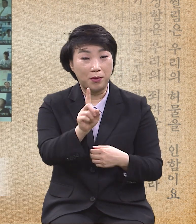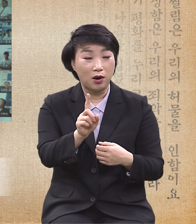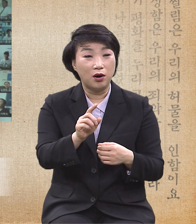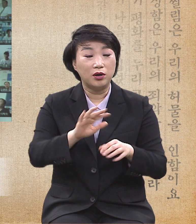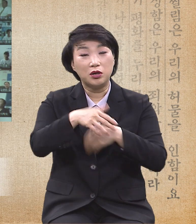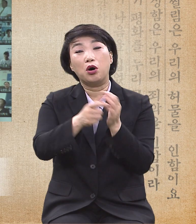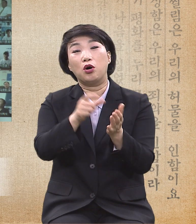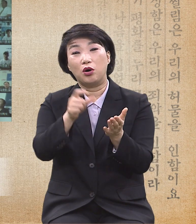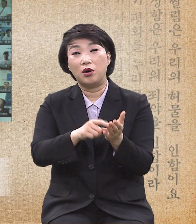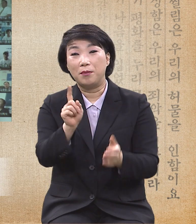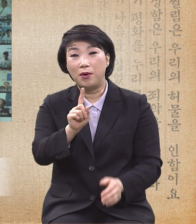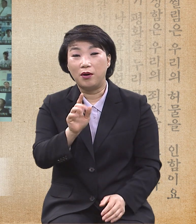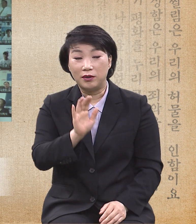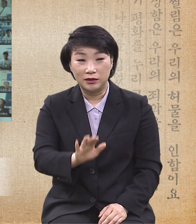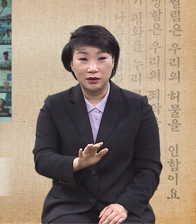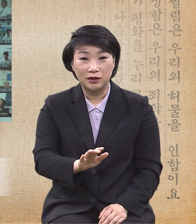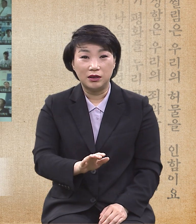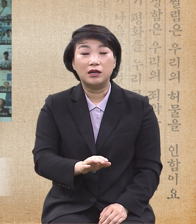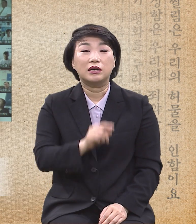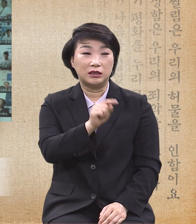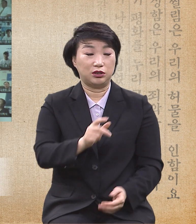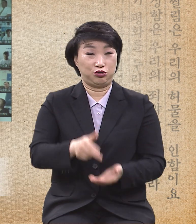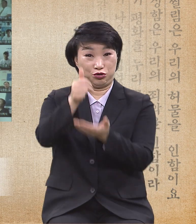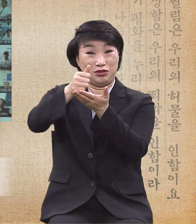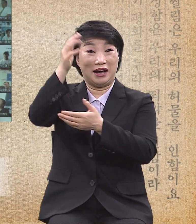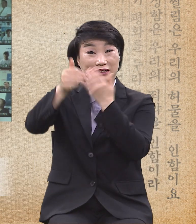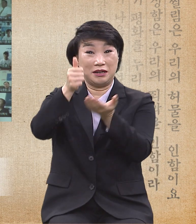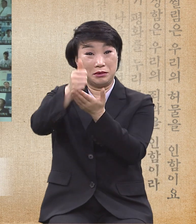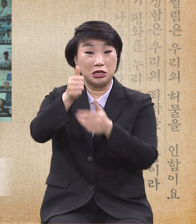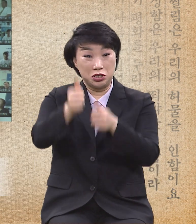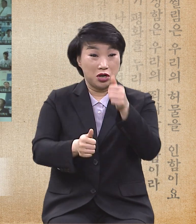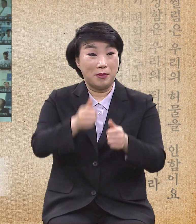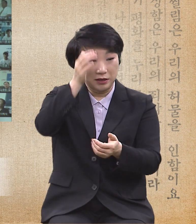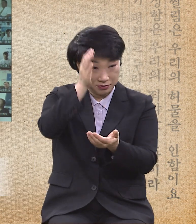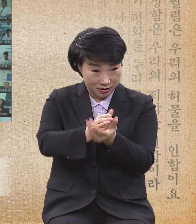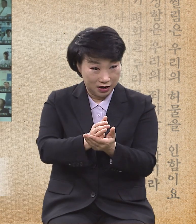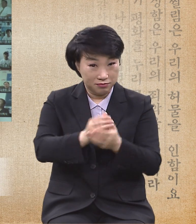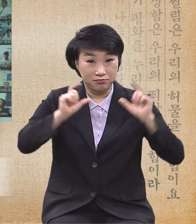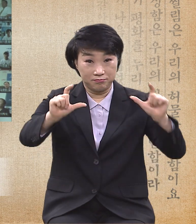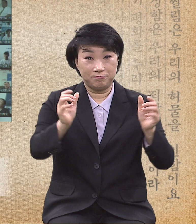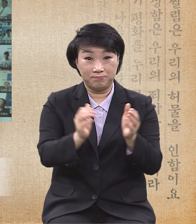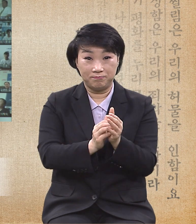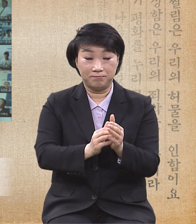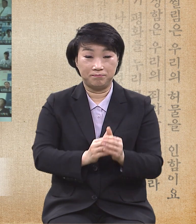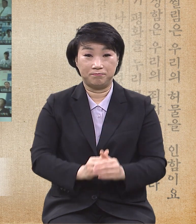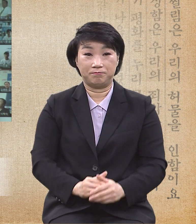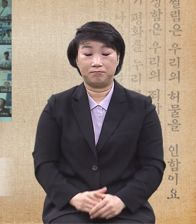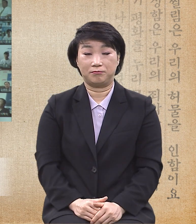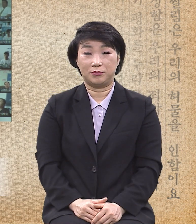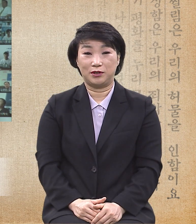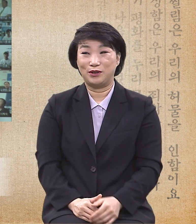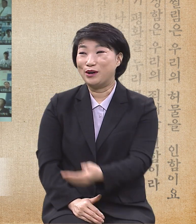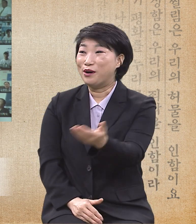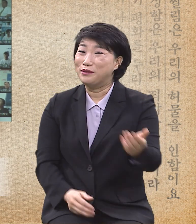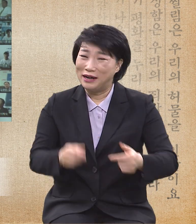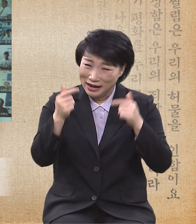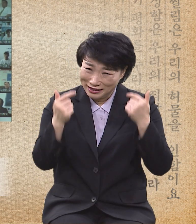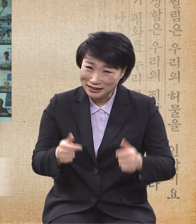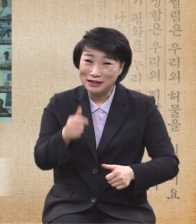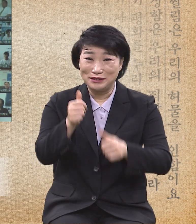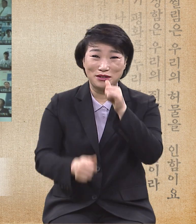또 기록되었으되 주 너희 하나님을 시험치 말라 하였느니라. 근데 항상